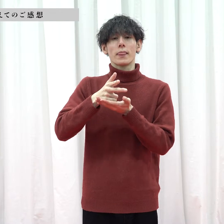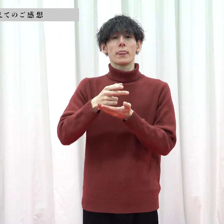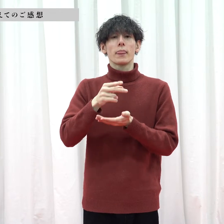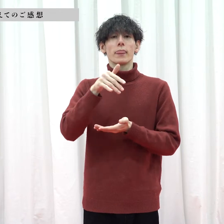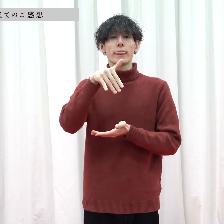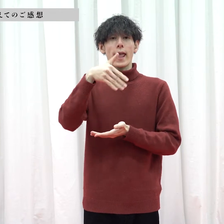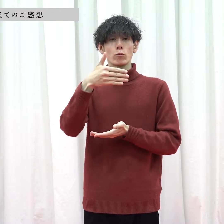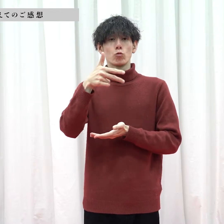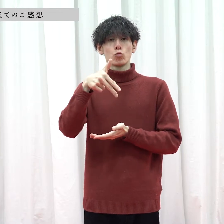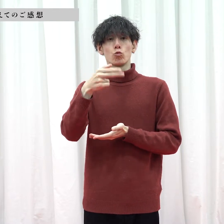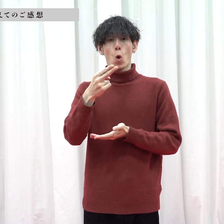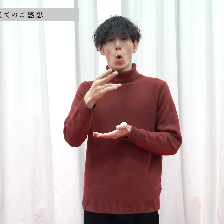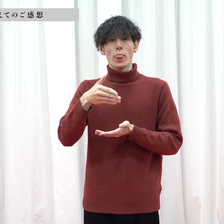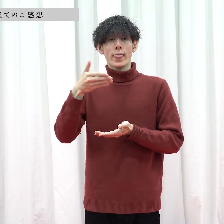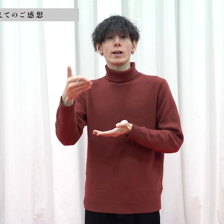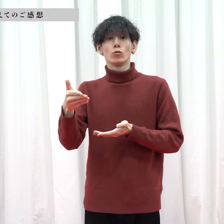まず